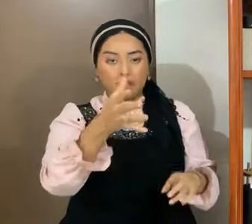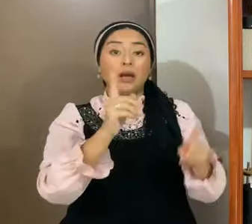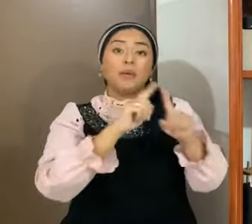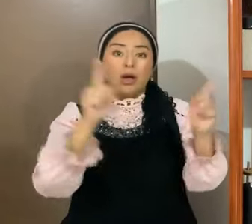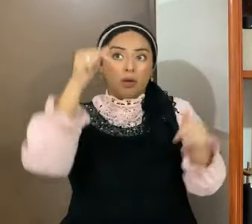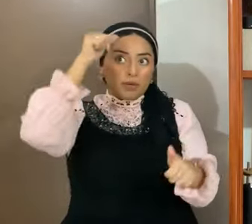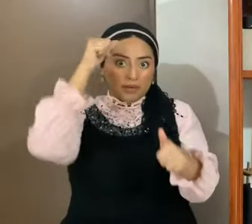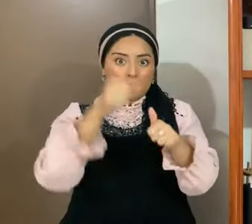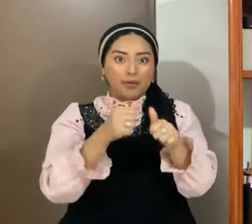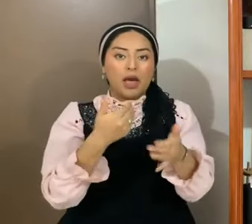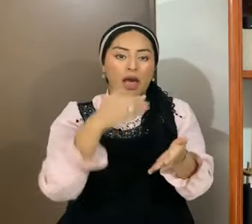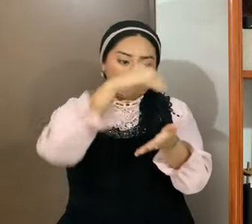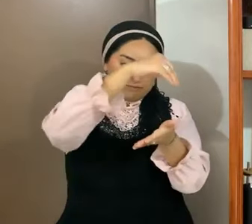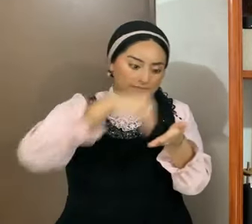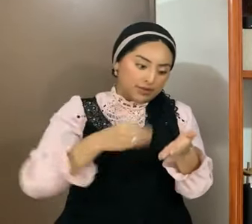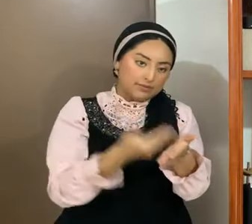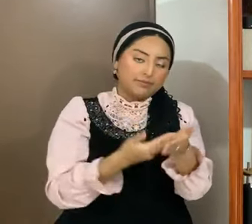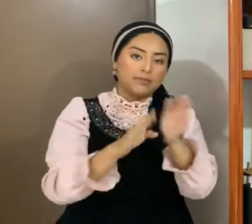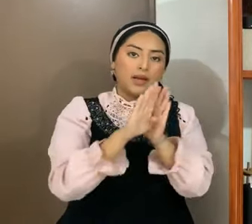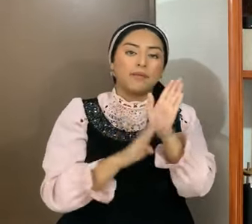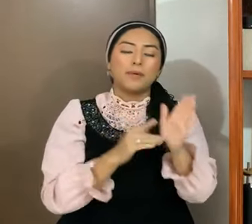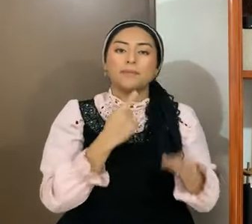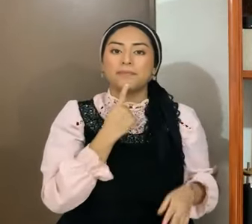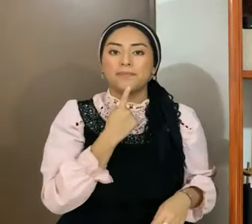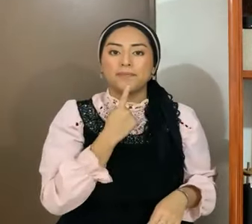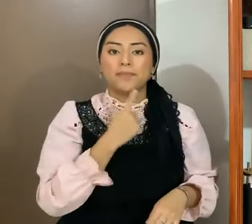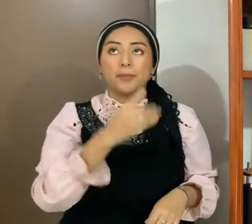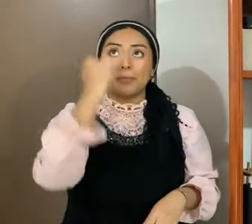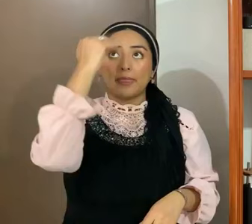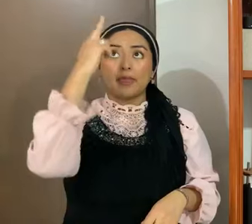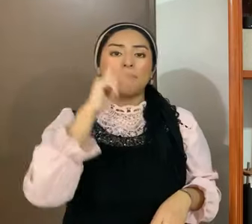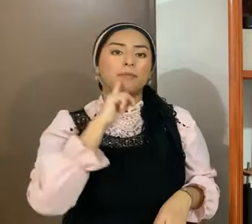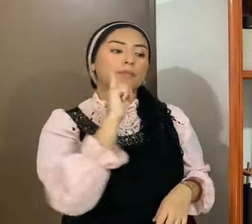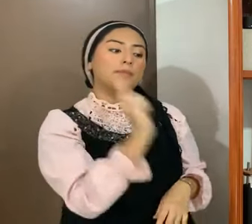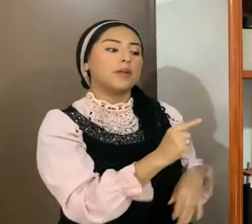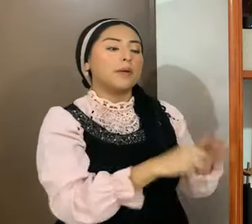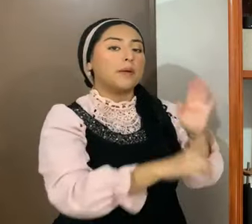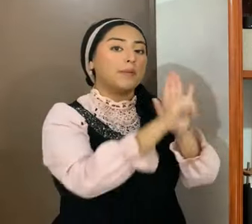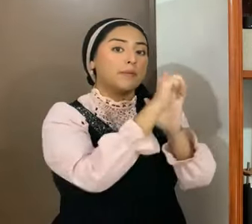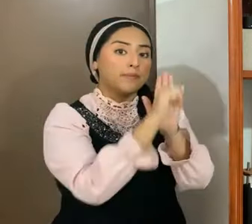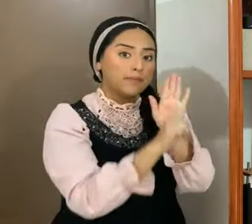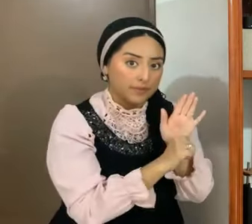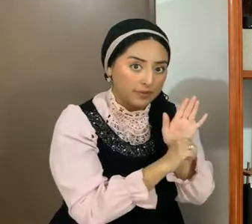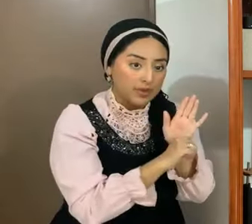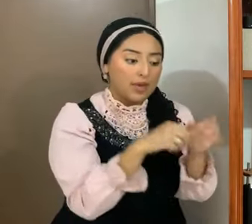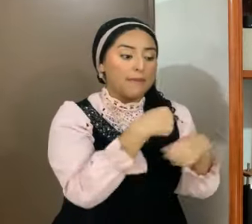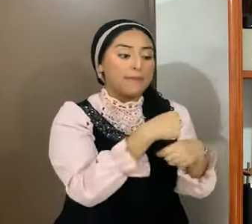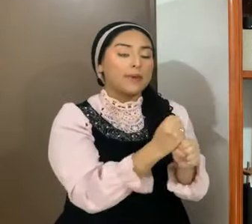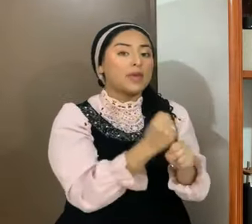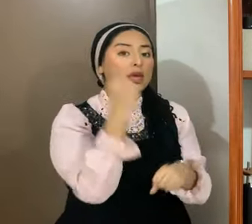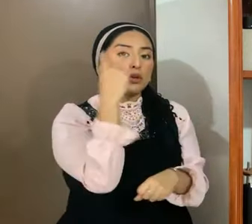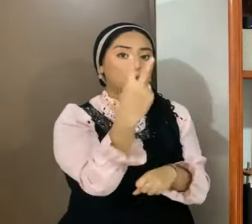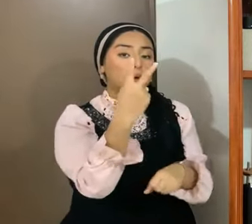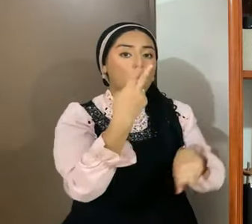así está escrito, es la palabra del Eterno. Entonces Yahweh manda a Moisés que haga las 2